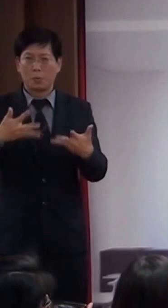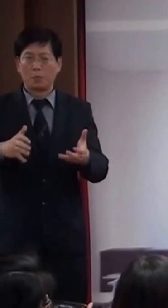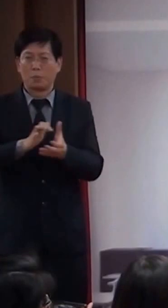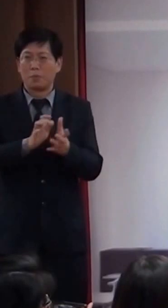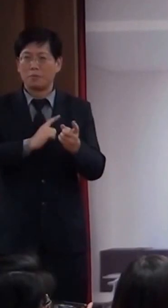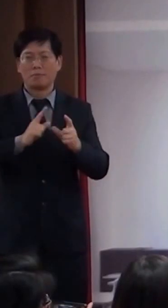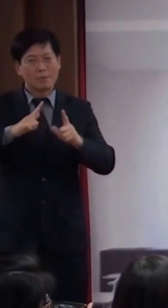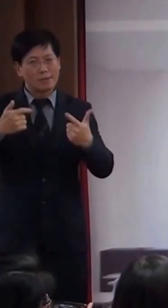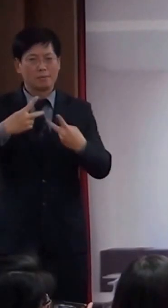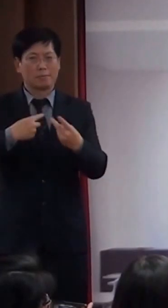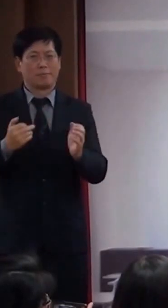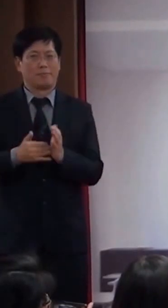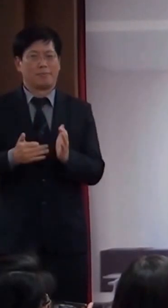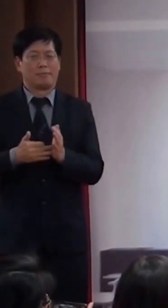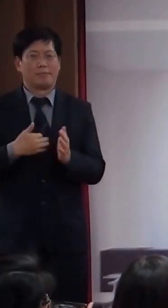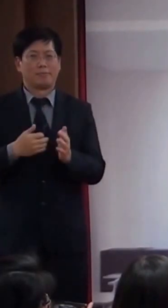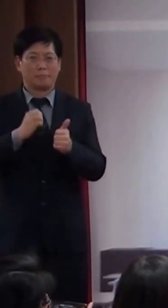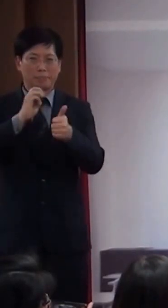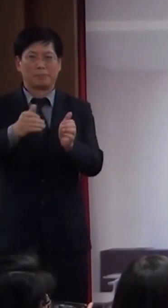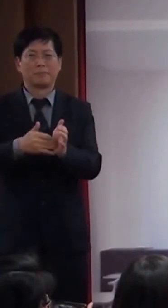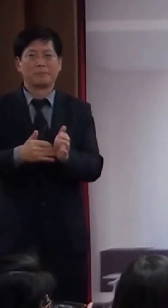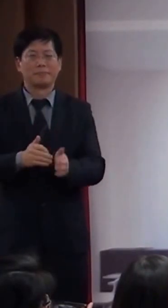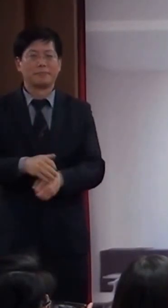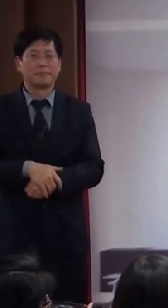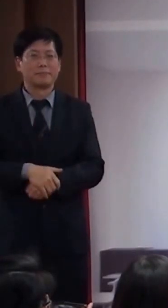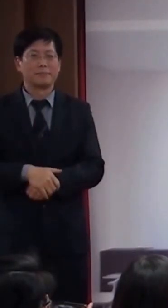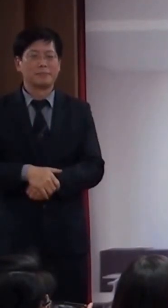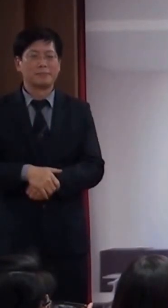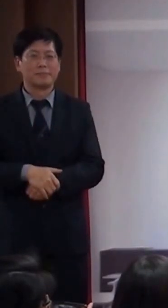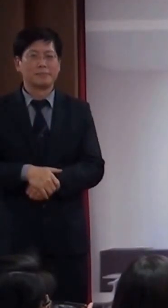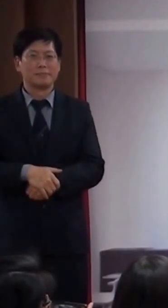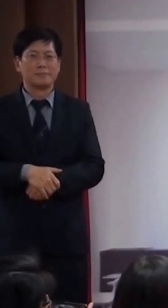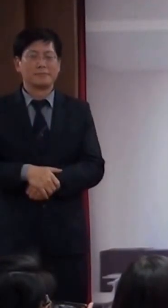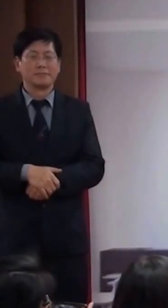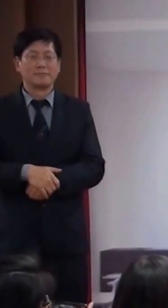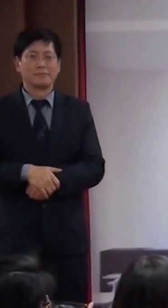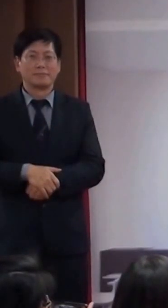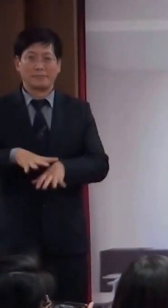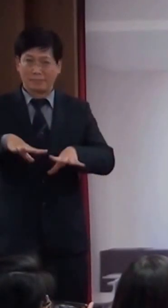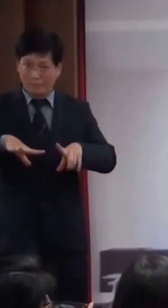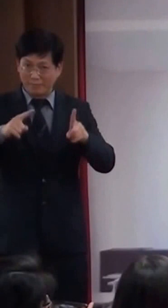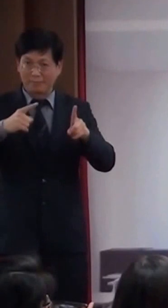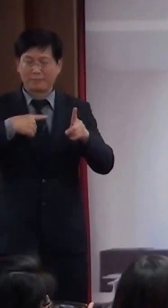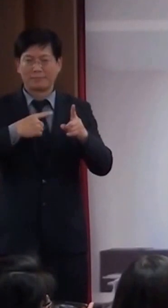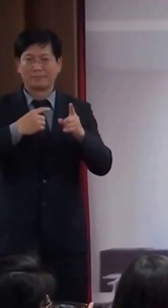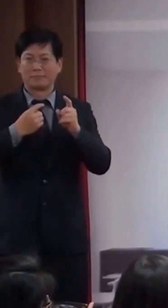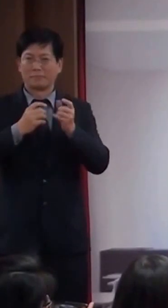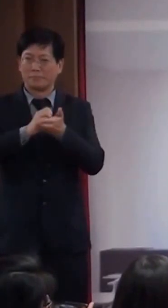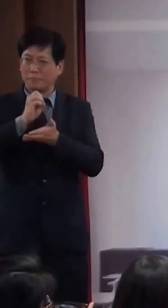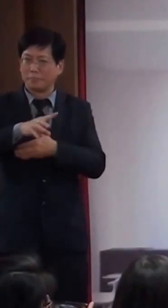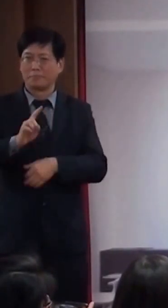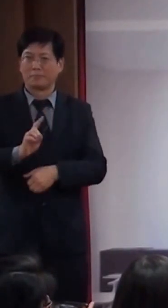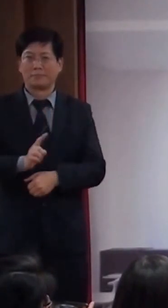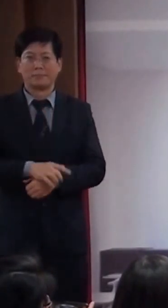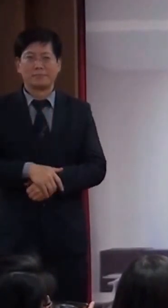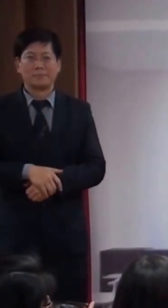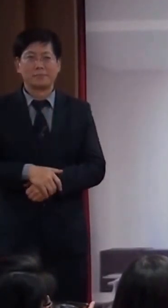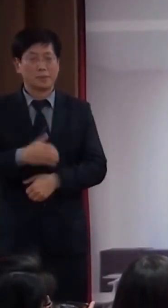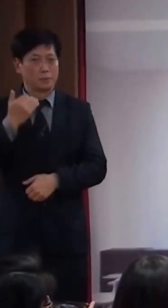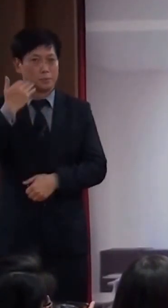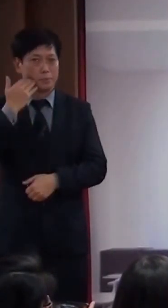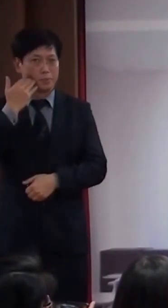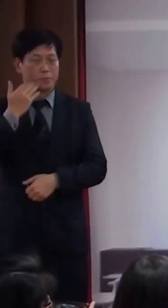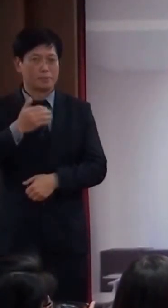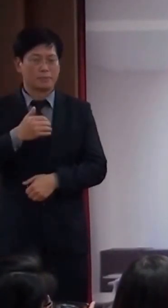友大概也收到我们房屋税的税单了。好，那在这里先各位报告的就是说，如